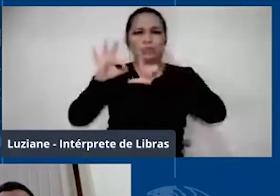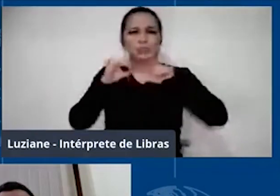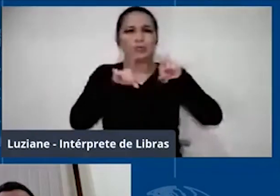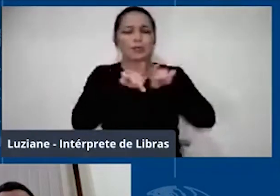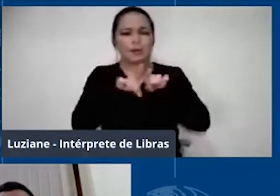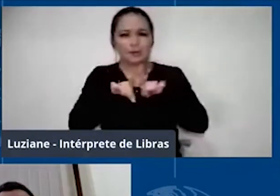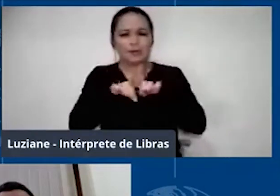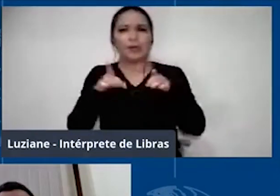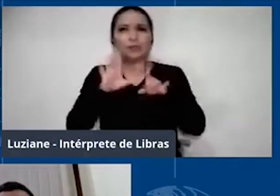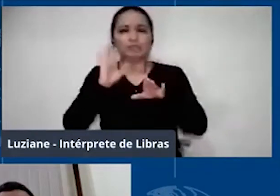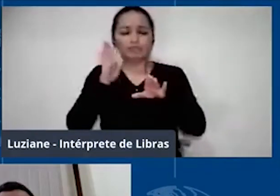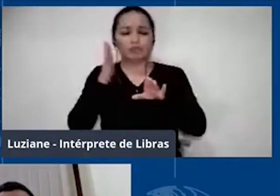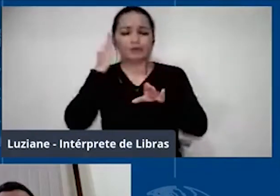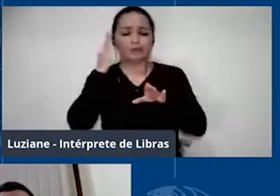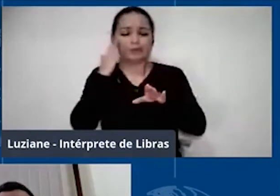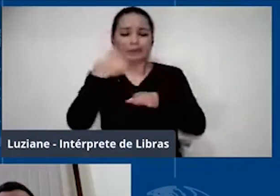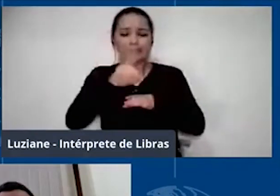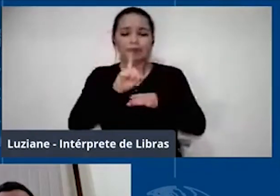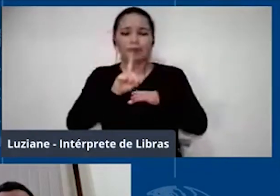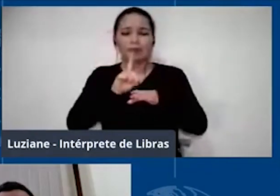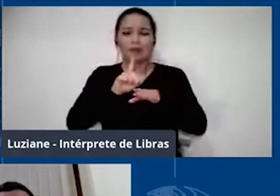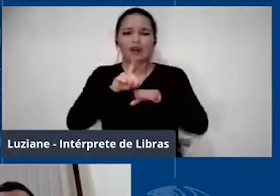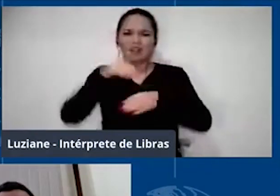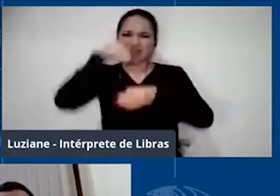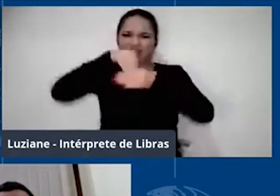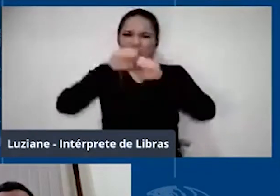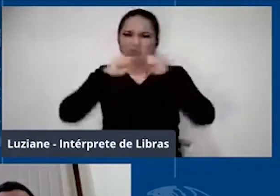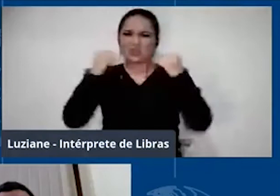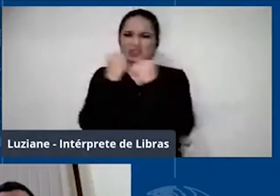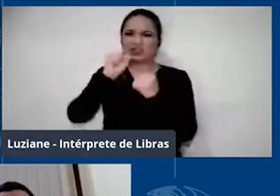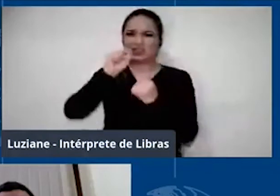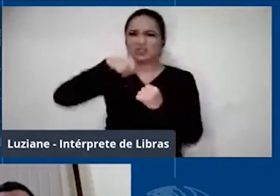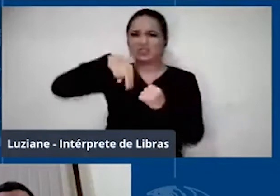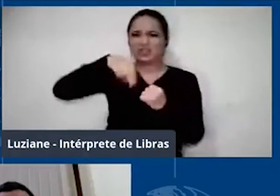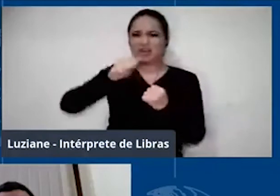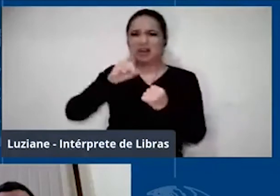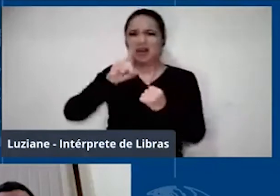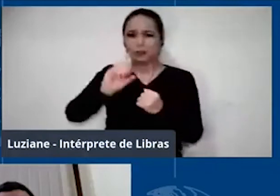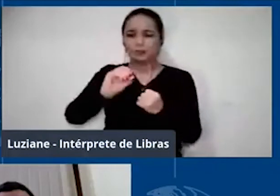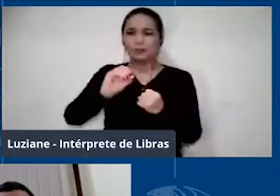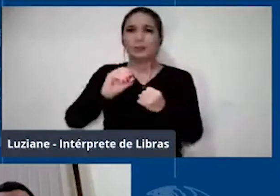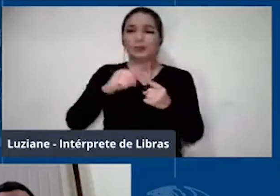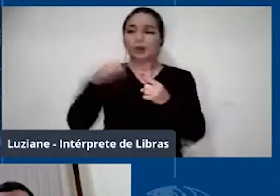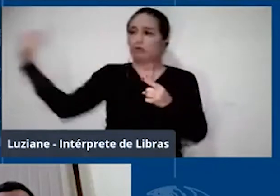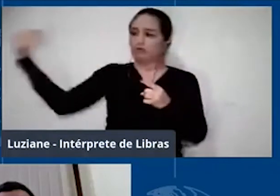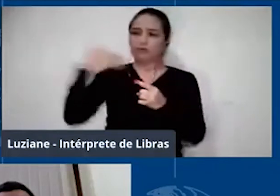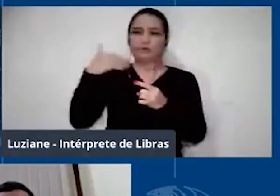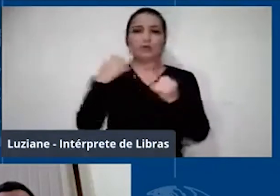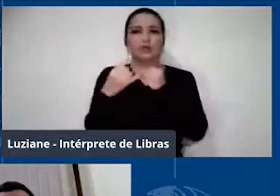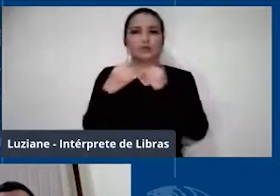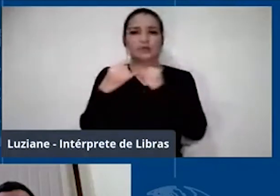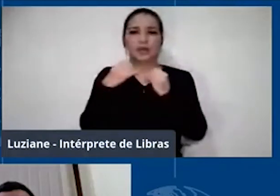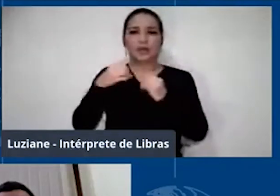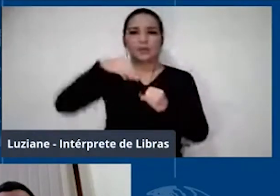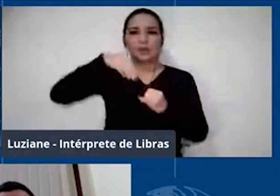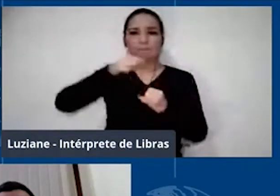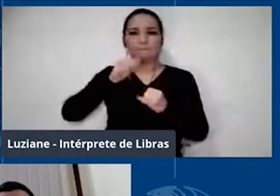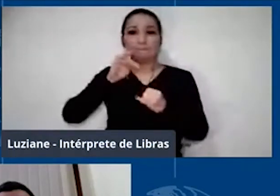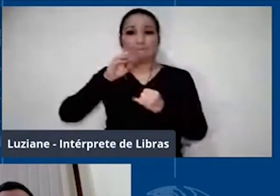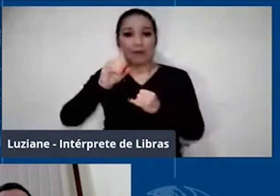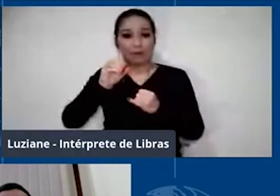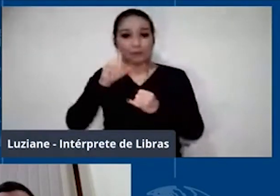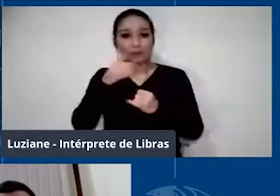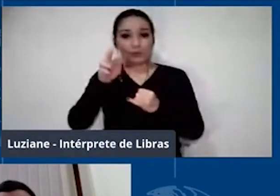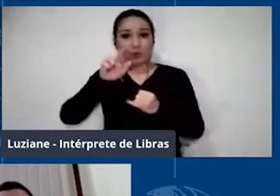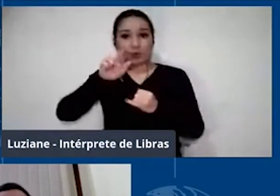presidia no Senado, a gente vinha a soja ou milho do Mato Grosso, olha só, milho